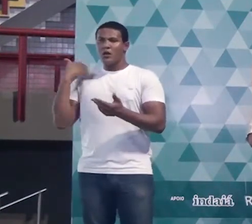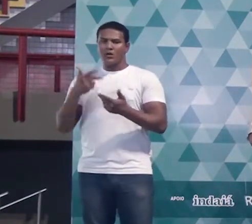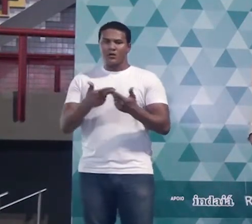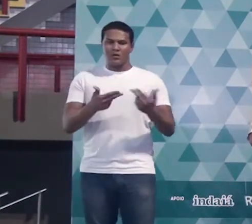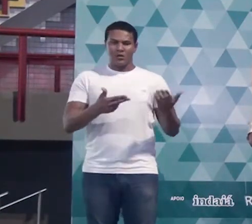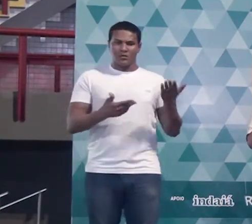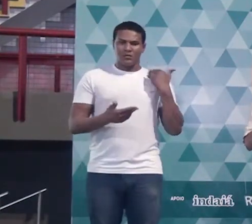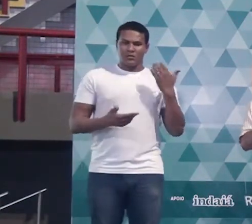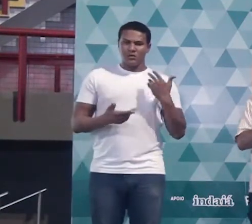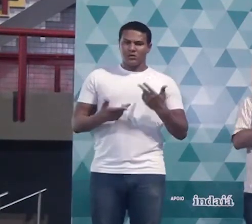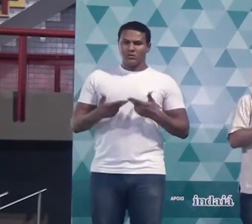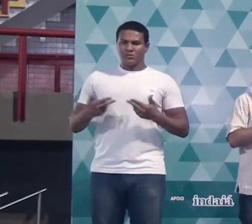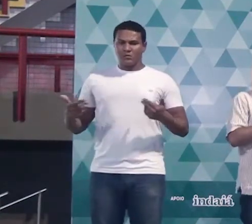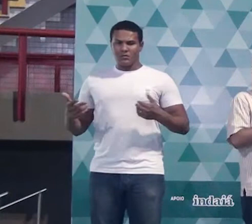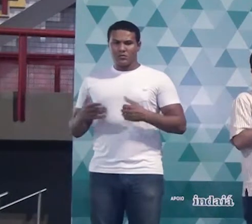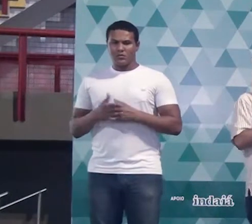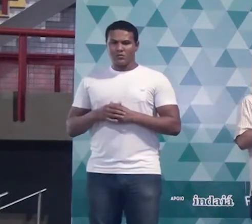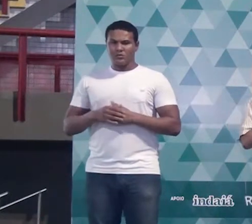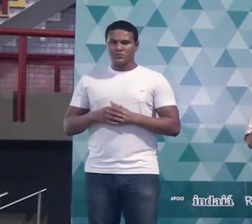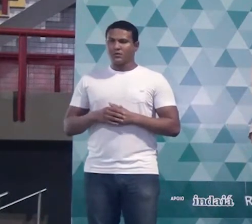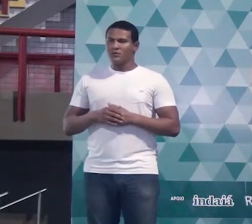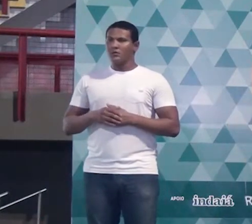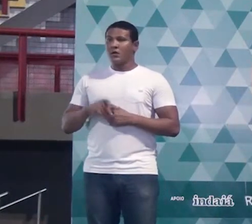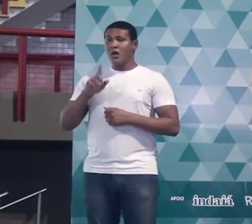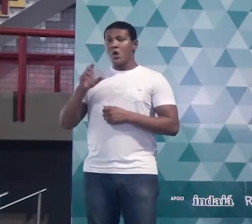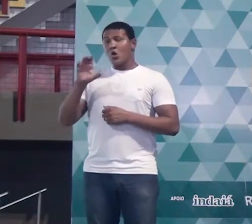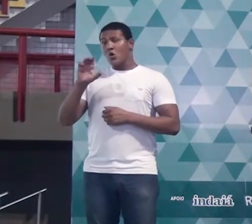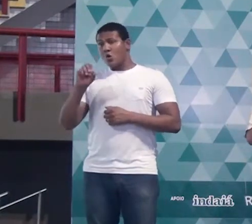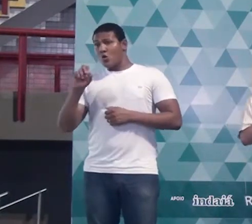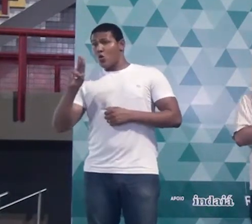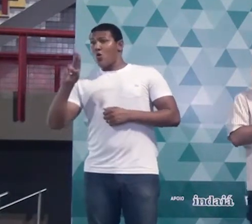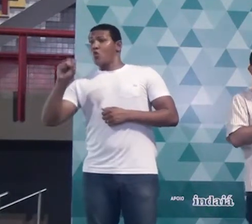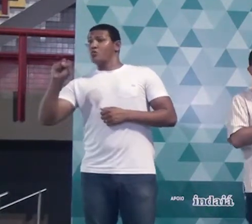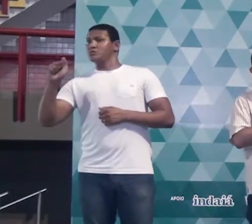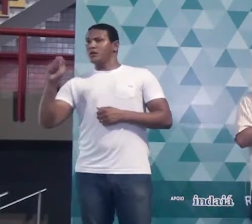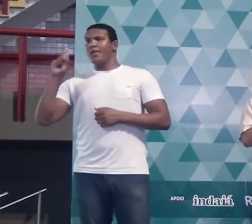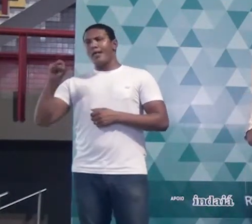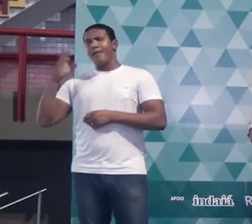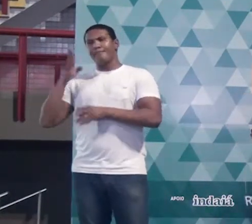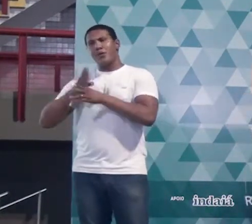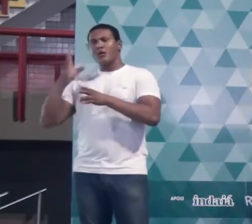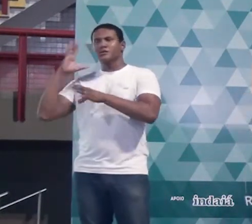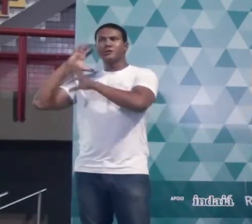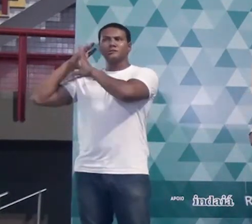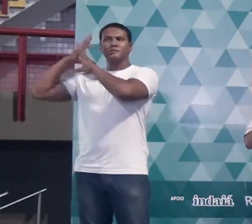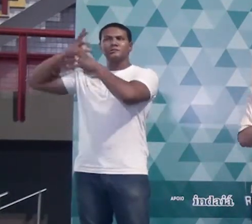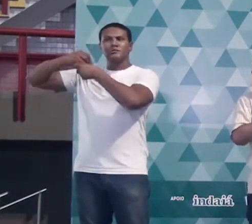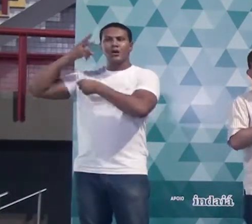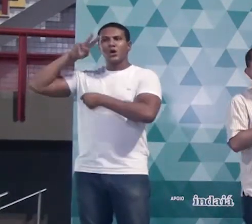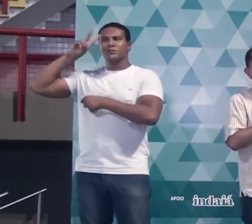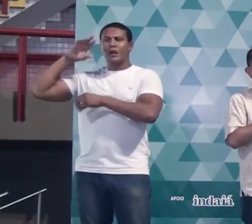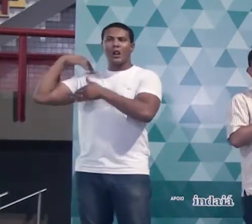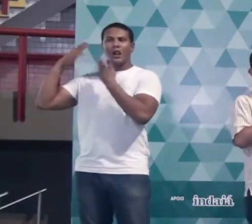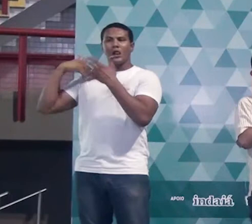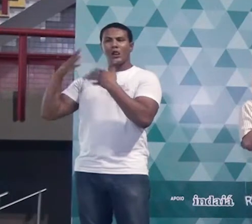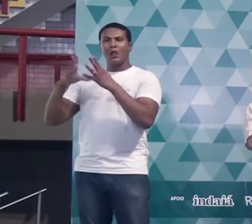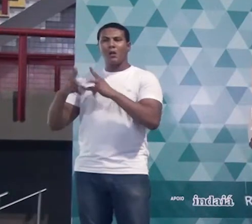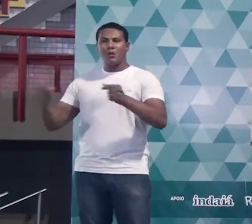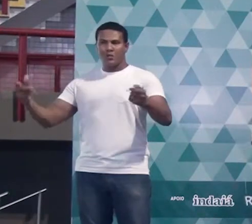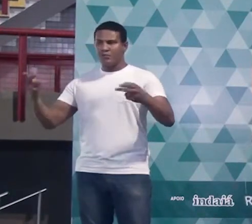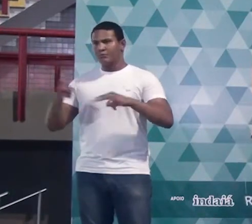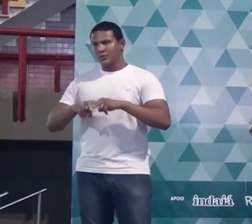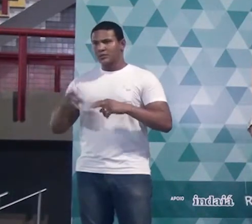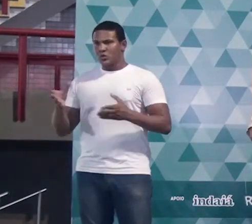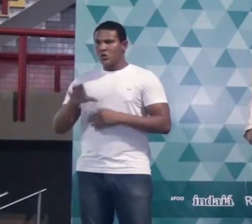e cousa. Só que cousa caiu em desuso por razões históricas, razões temporais, tá bom? Pois bem, vamos passar